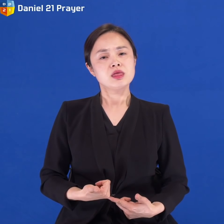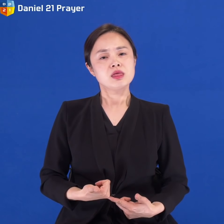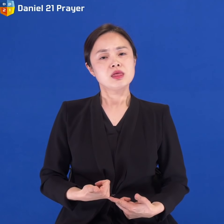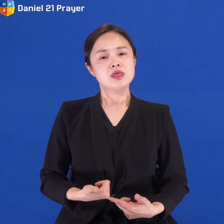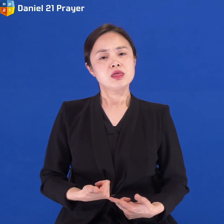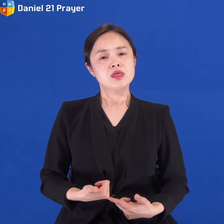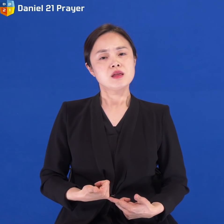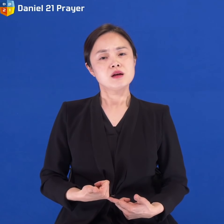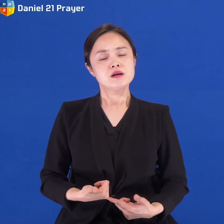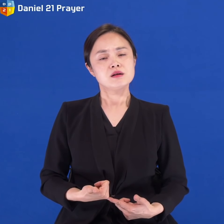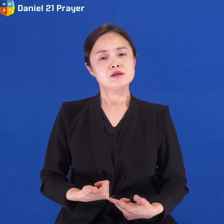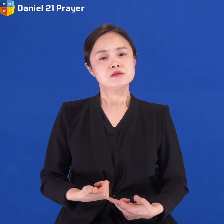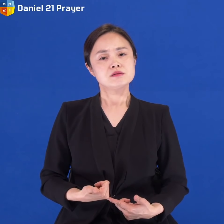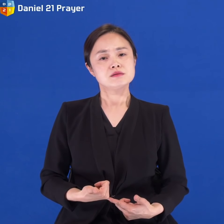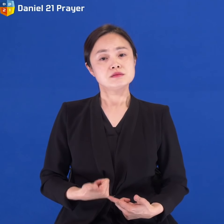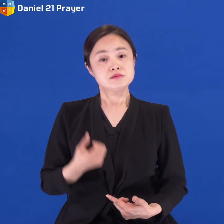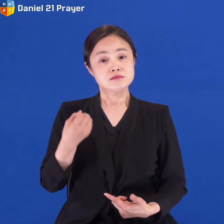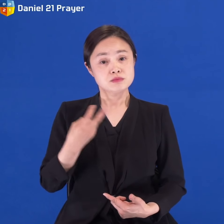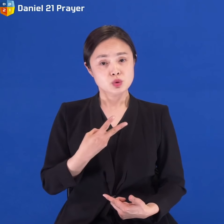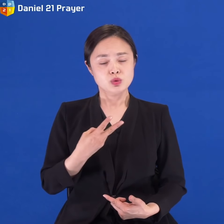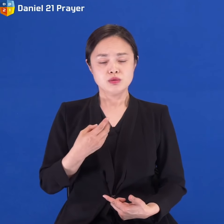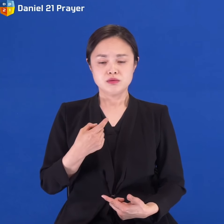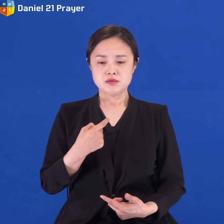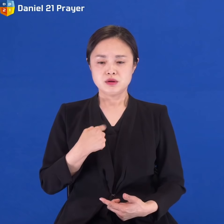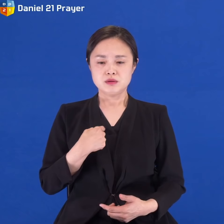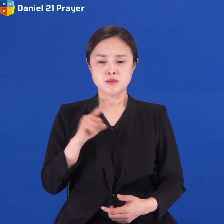억울함이 주는 분노 항아리와